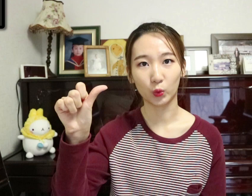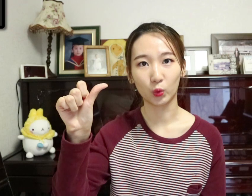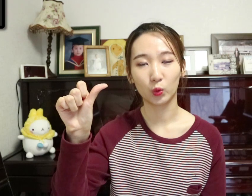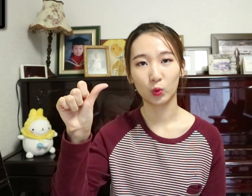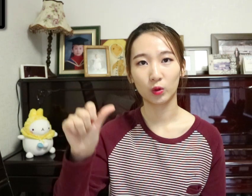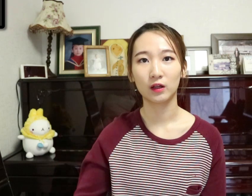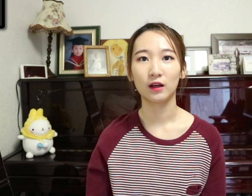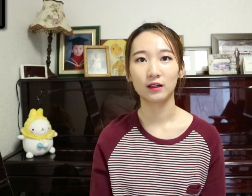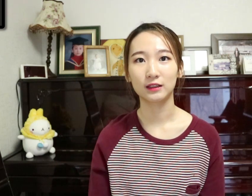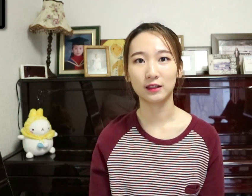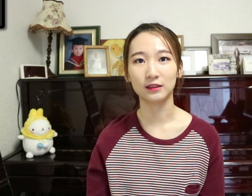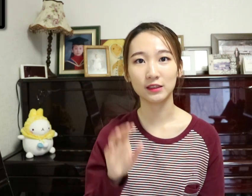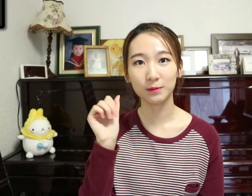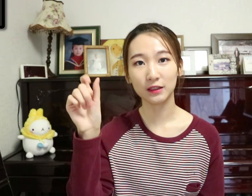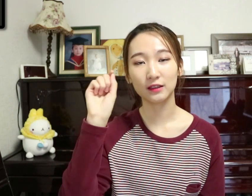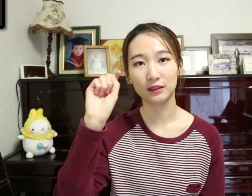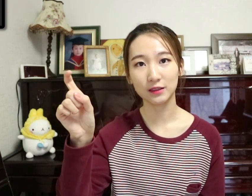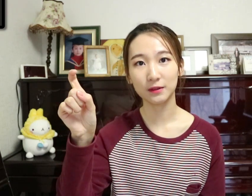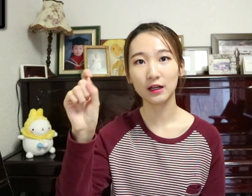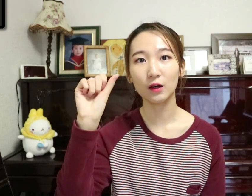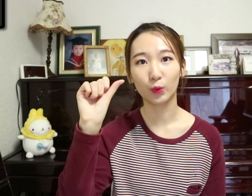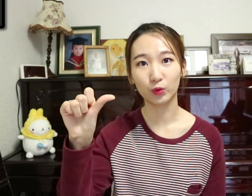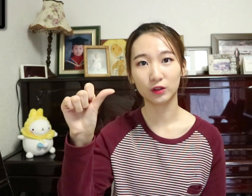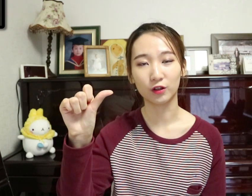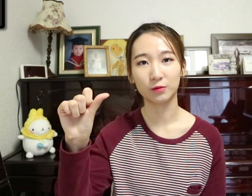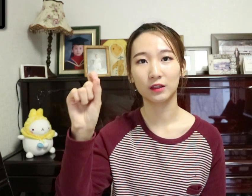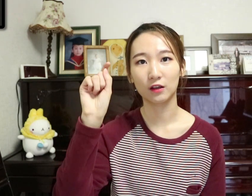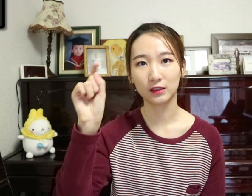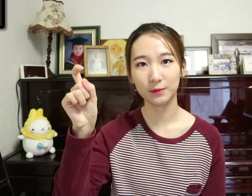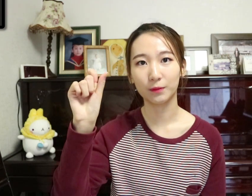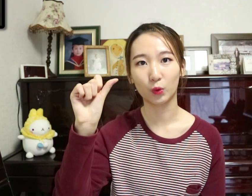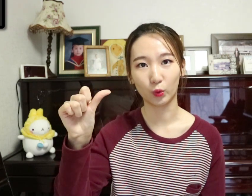15. 그냥 12, 그냥 12랑 5를 더해주면 돼요. 15.